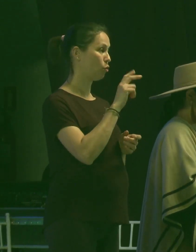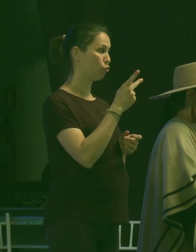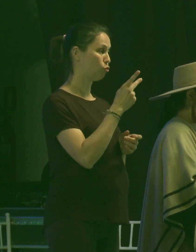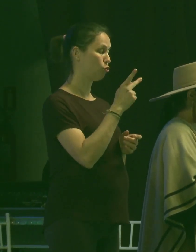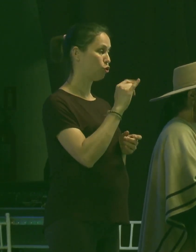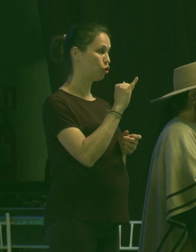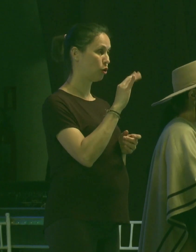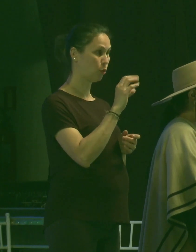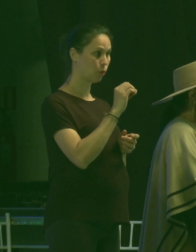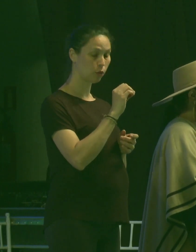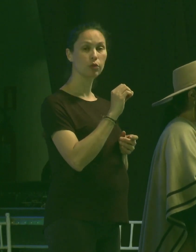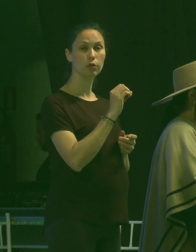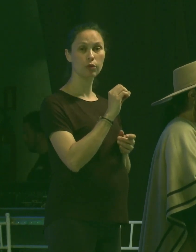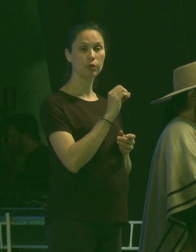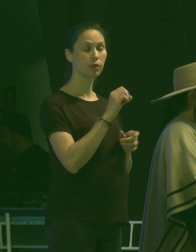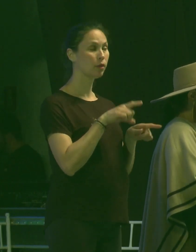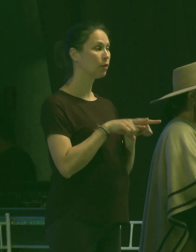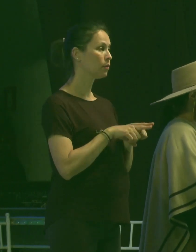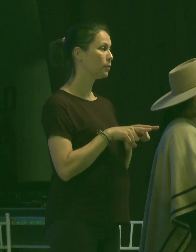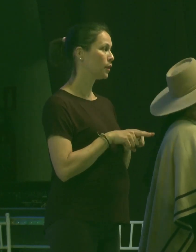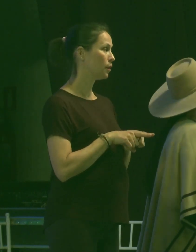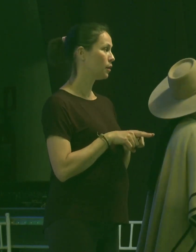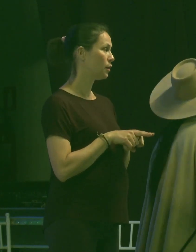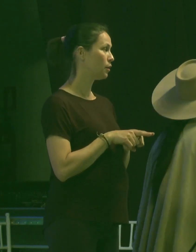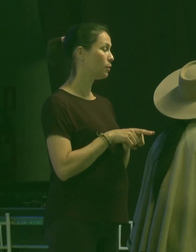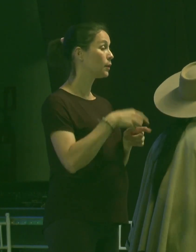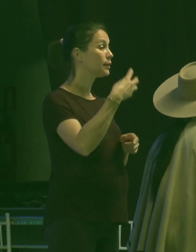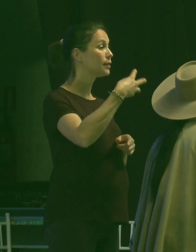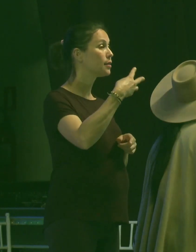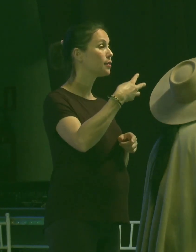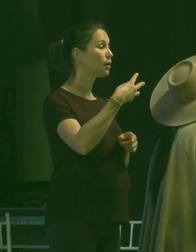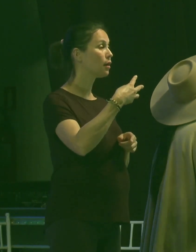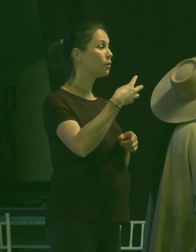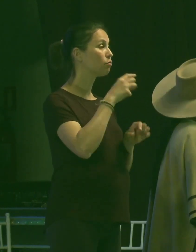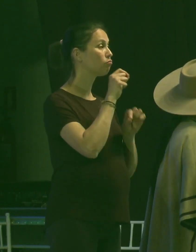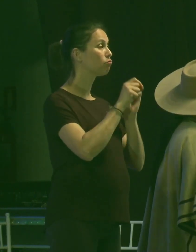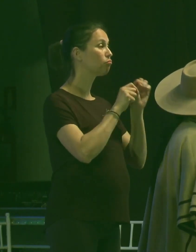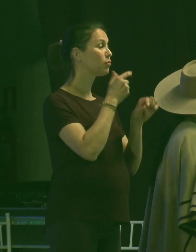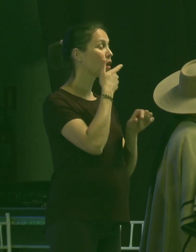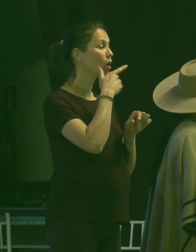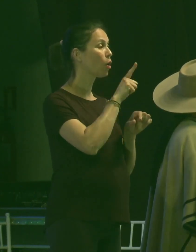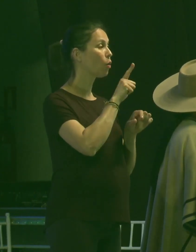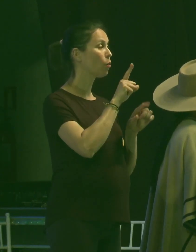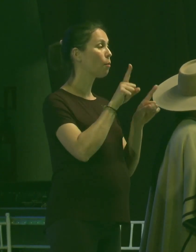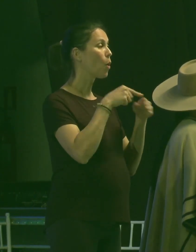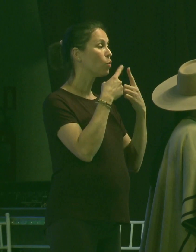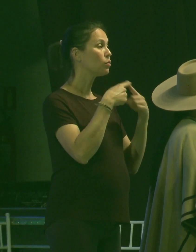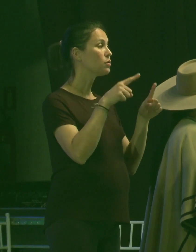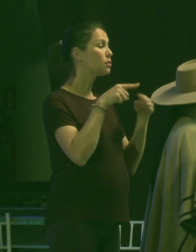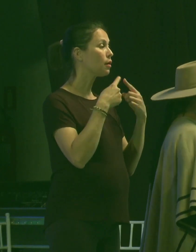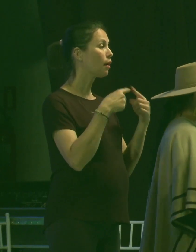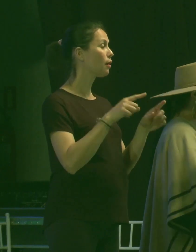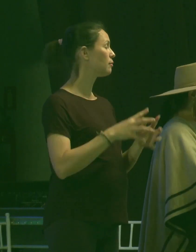Ortiz. E... O terceiro lugar vai para qual composição, Zeca?